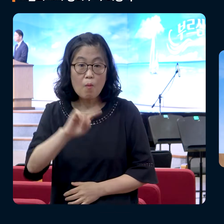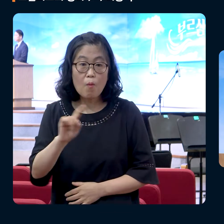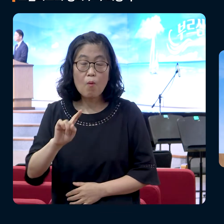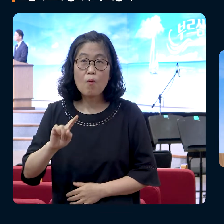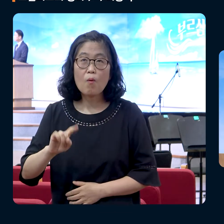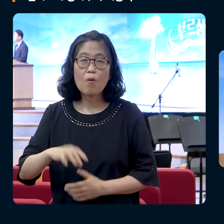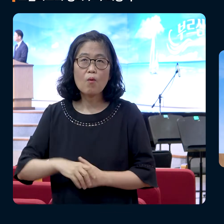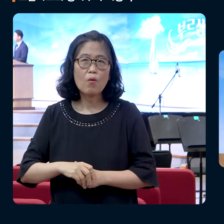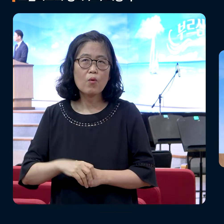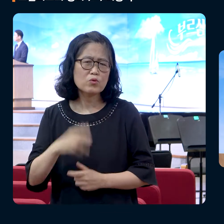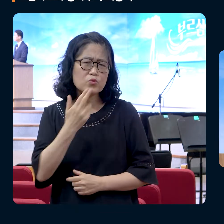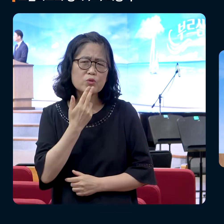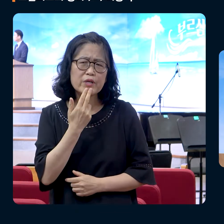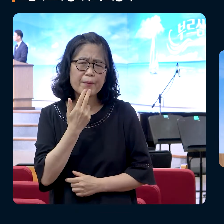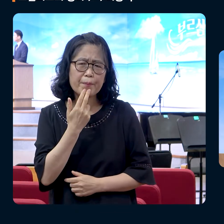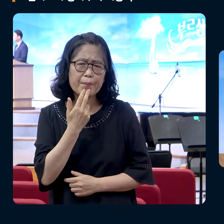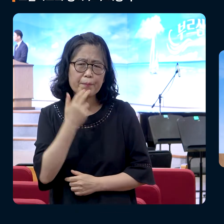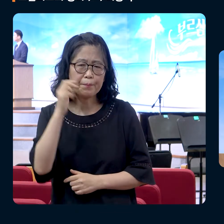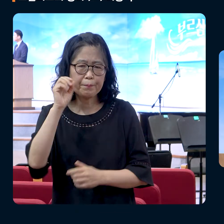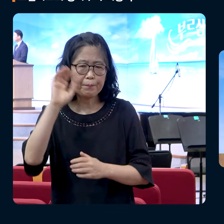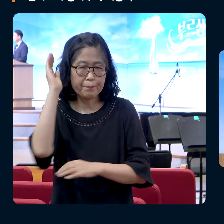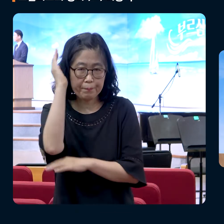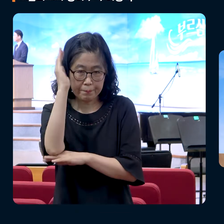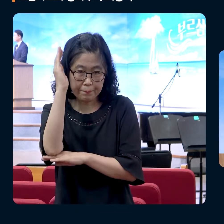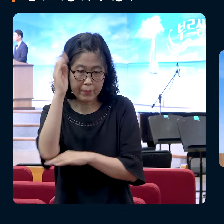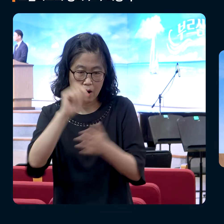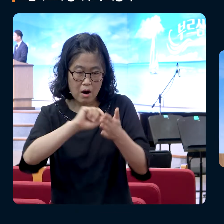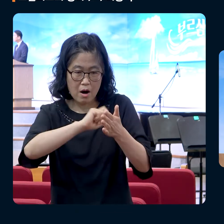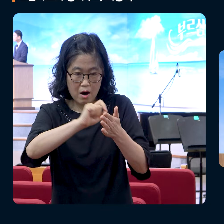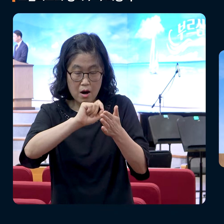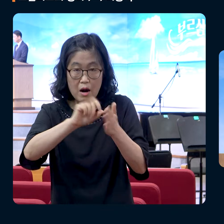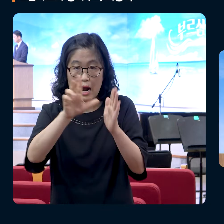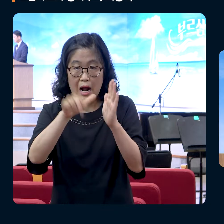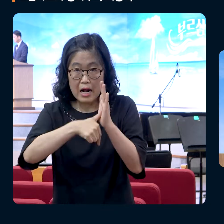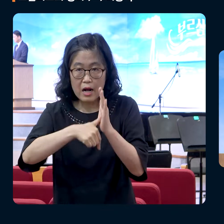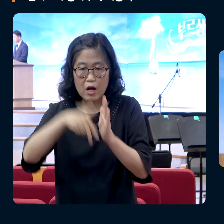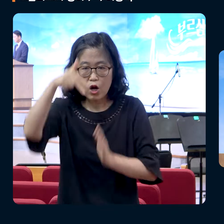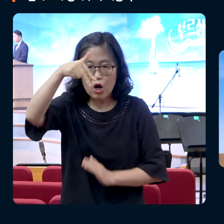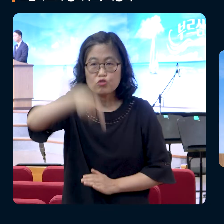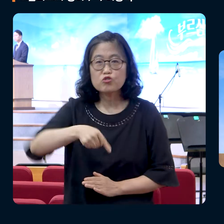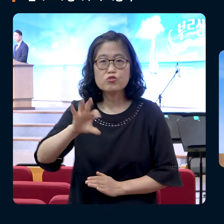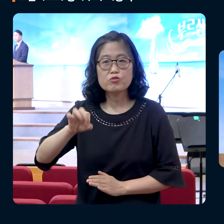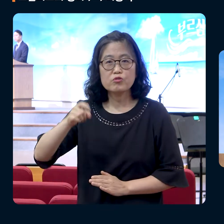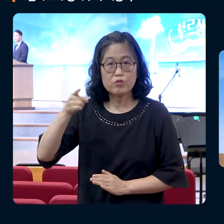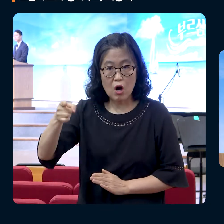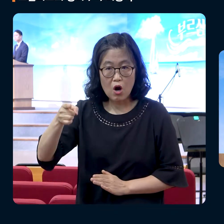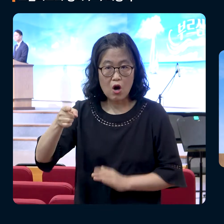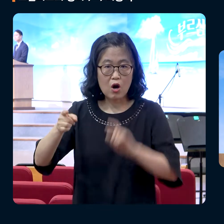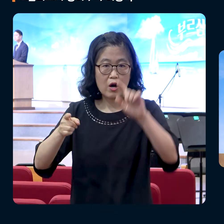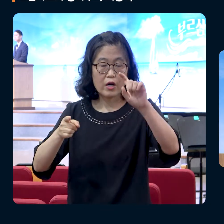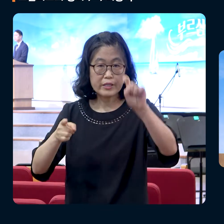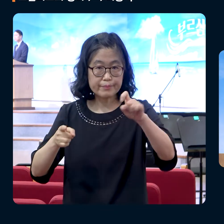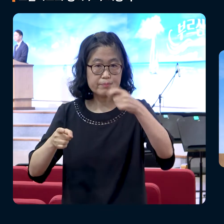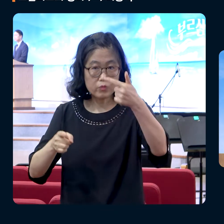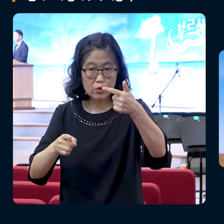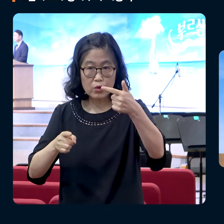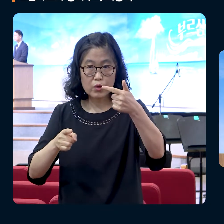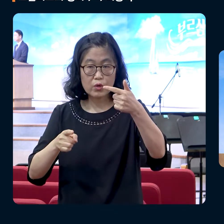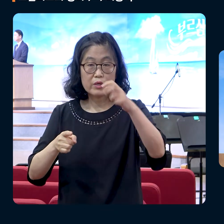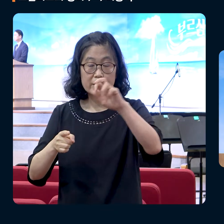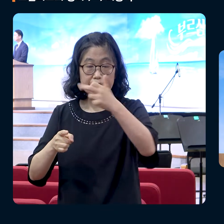무엇이냐면 이 요셉의 이야기를 기록하는 이 문장의 주어입니다. 16절과